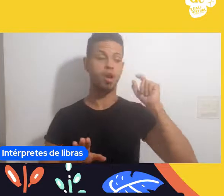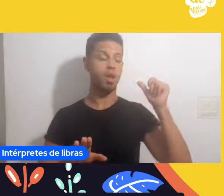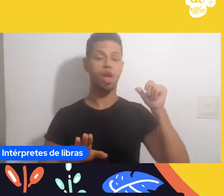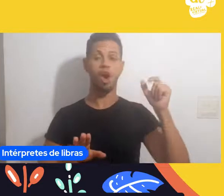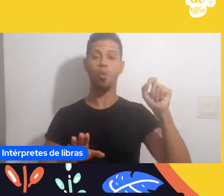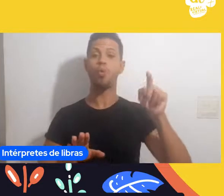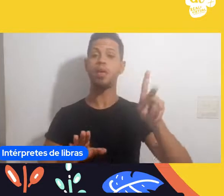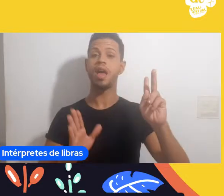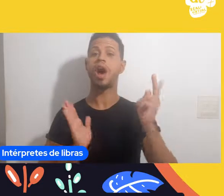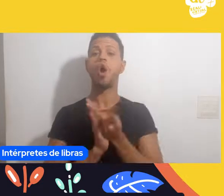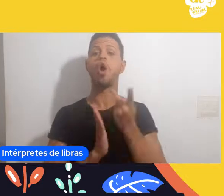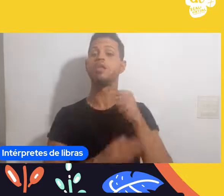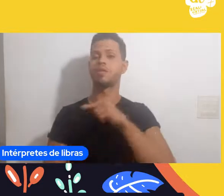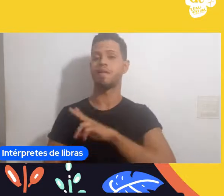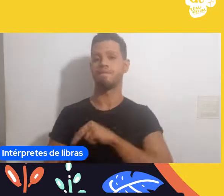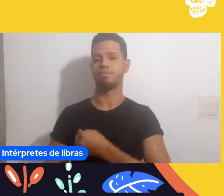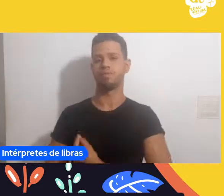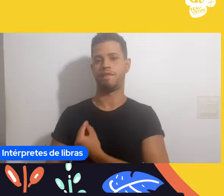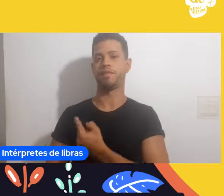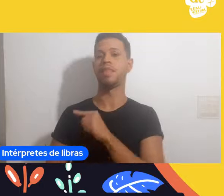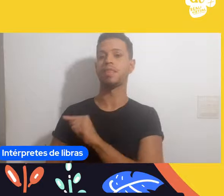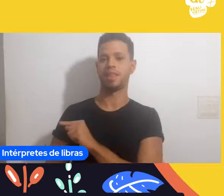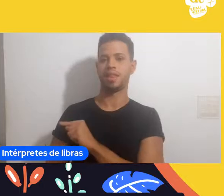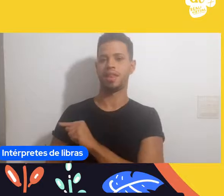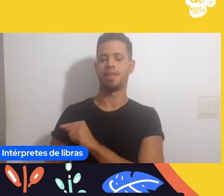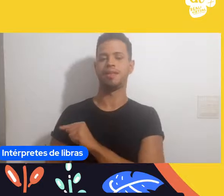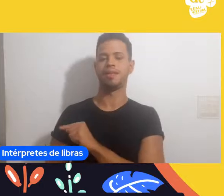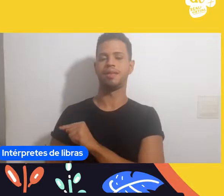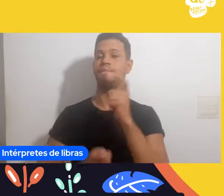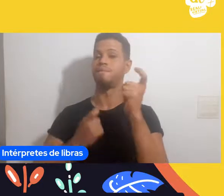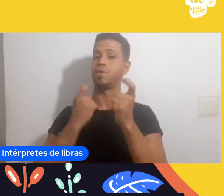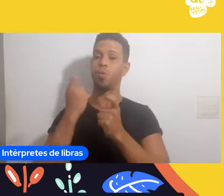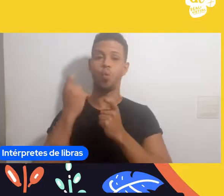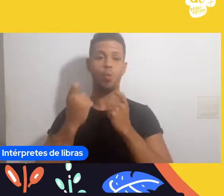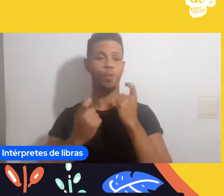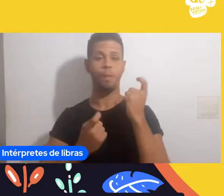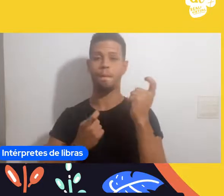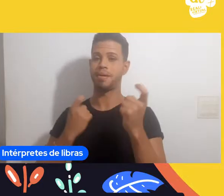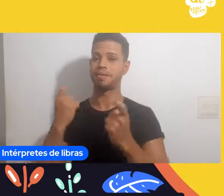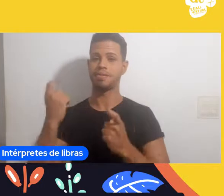ele? Ofertado para ele uma preocupação